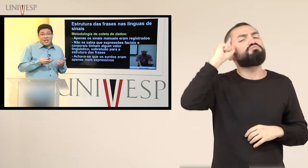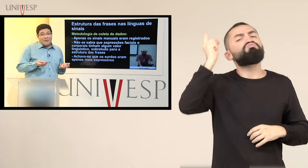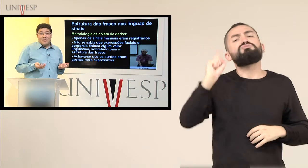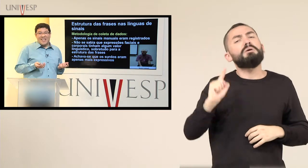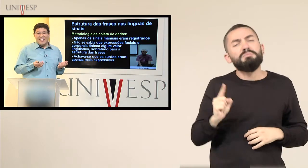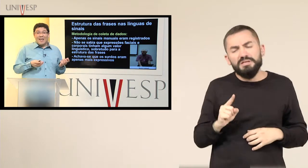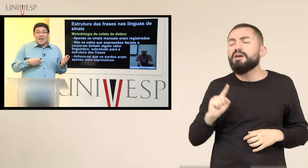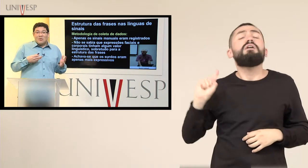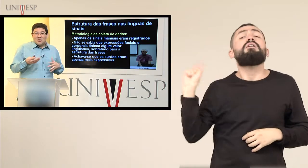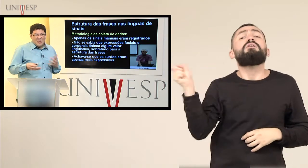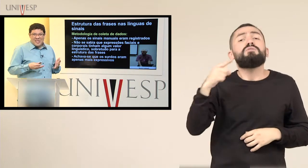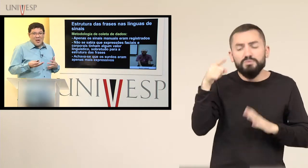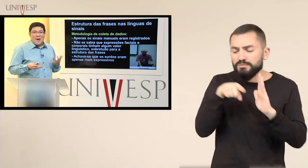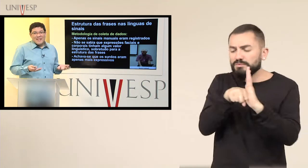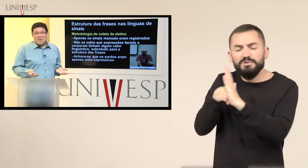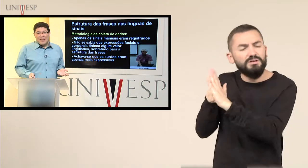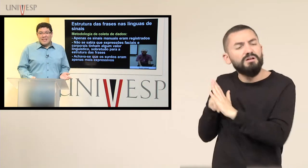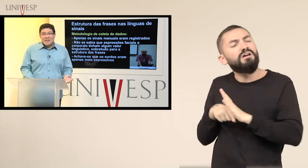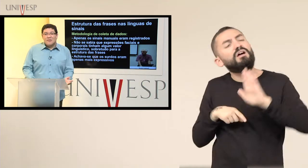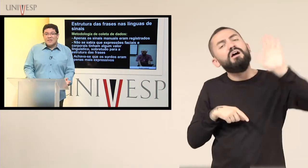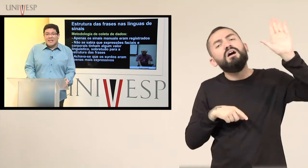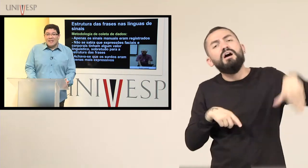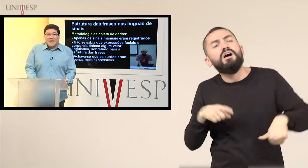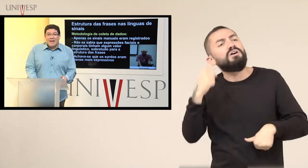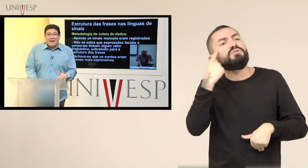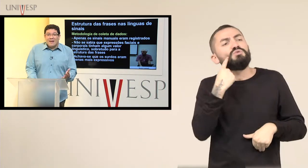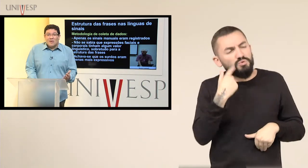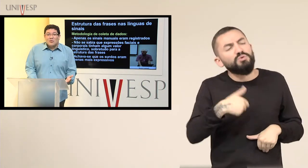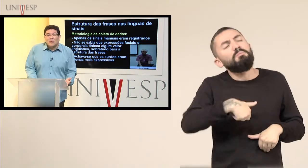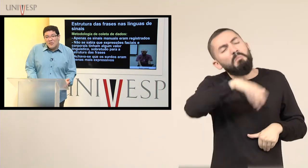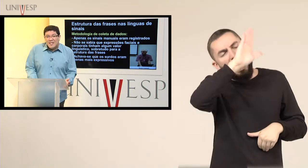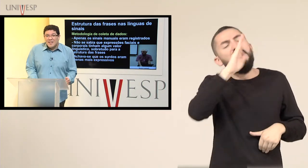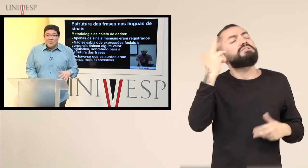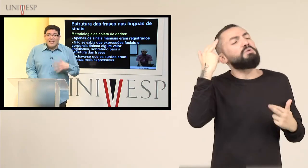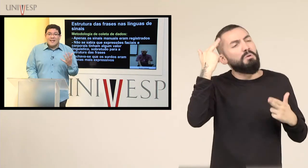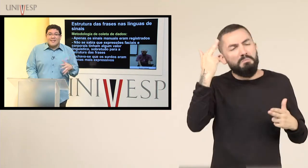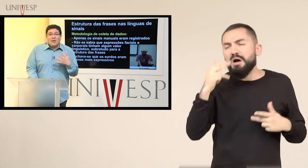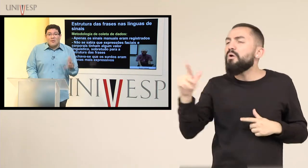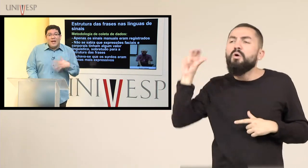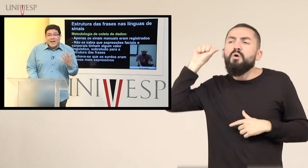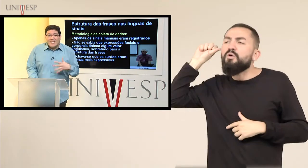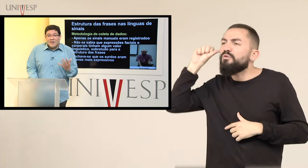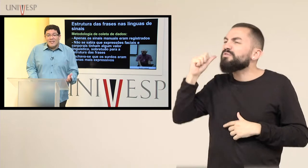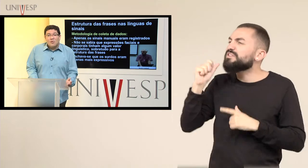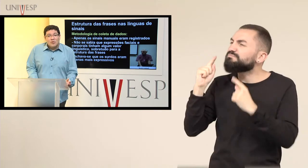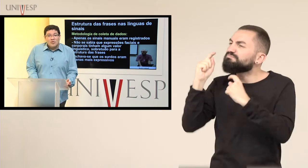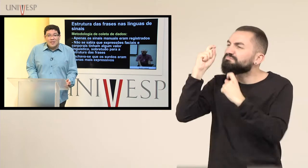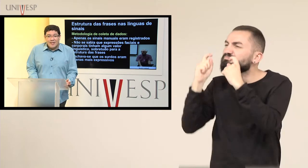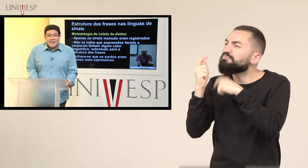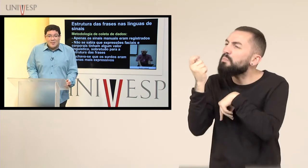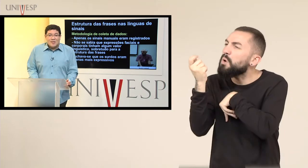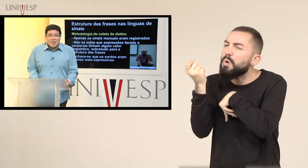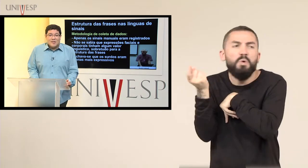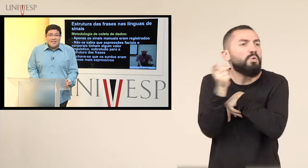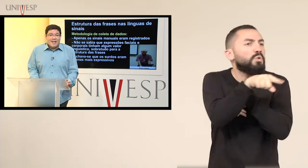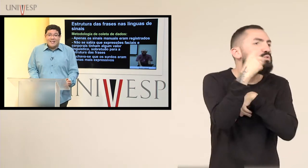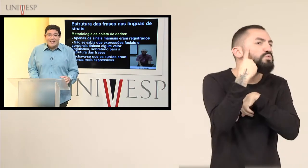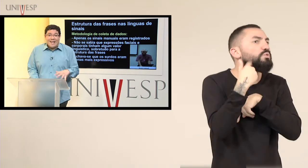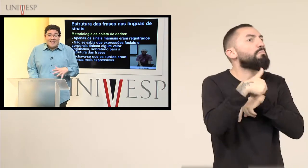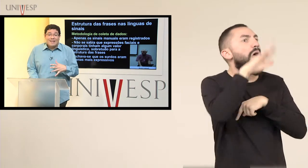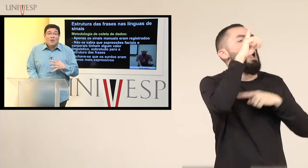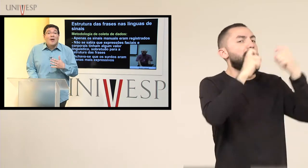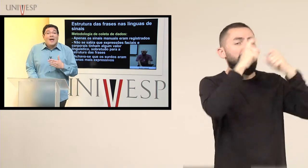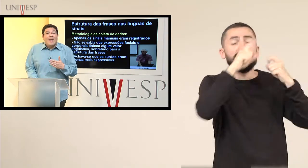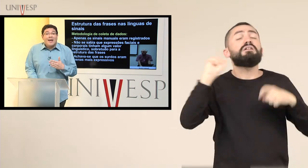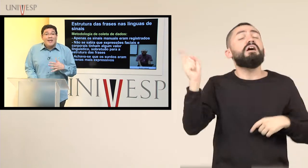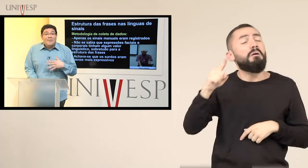época achavam que os surdos eram mais expressivos que os ouvintes e, por essa razão, eles faziam uso de tantas expressões faciais.